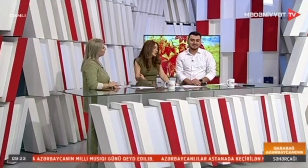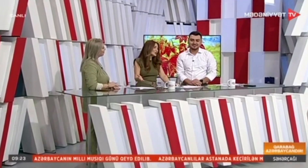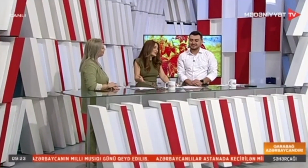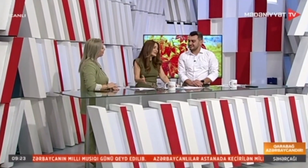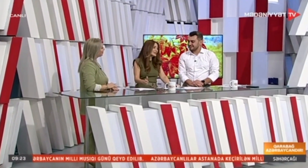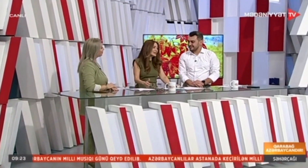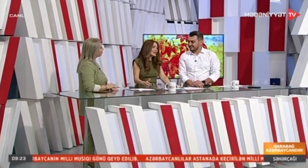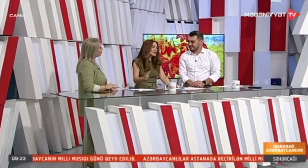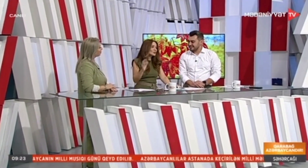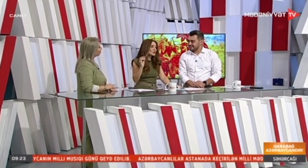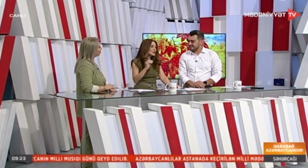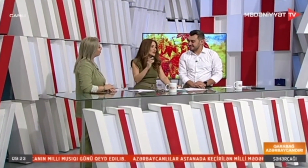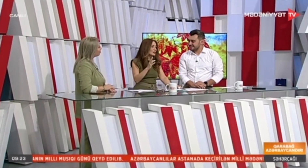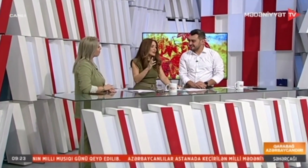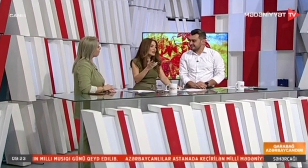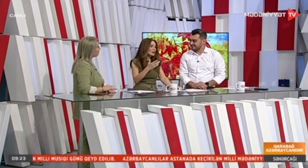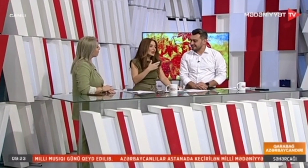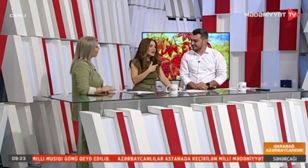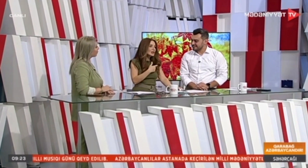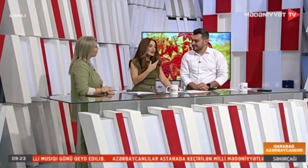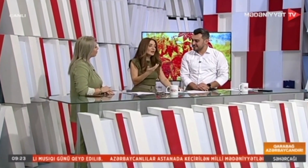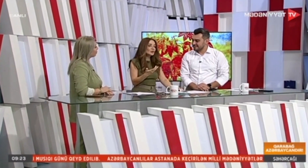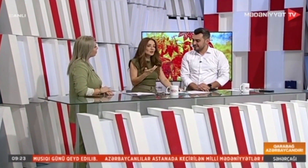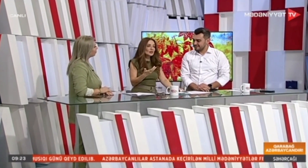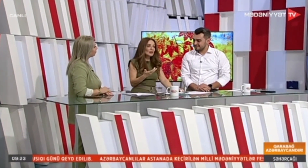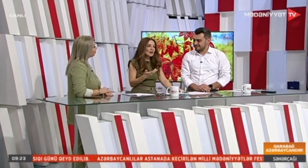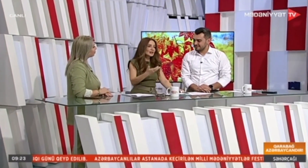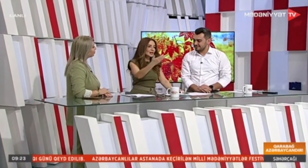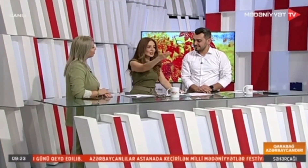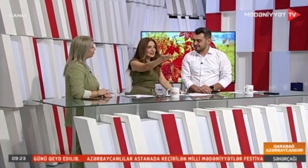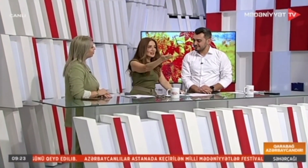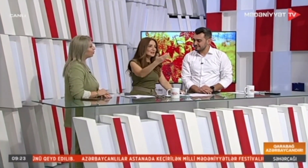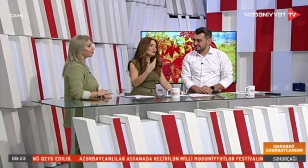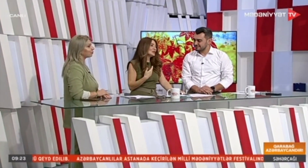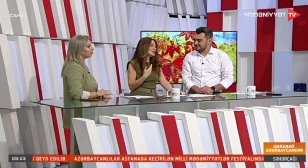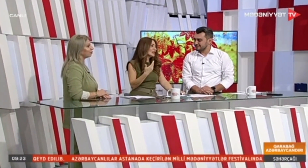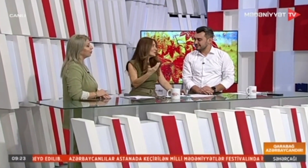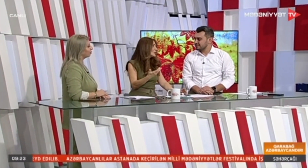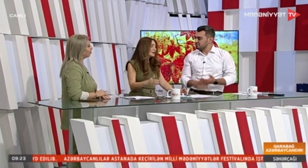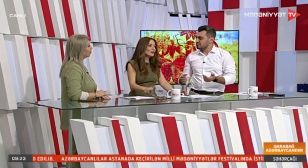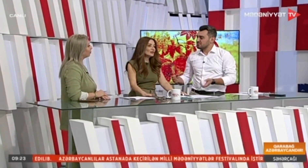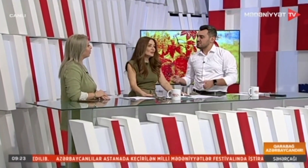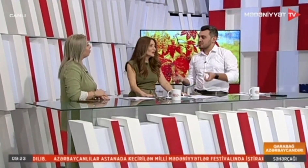Anlaşıqlıdır əslində. Yəni, hətta o sözlər deyilməsə də belə qəlbi göstərmək, siz, biz, yəni bunları ifadə etmək. Məsələn, biz